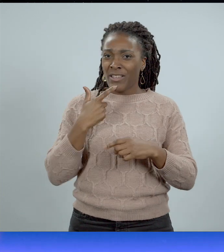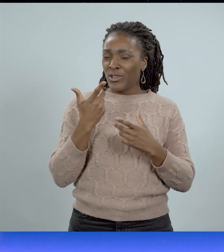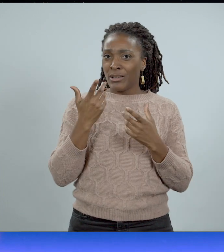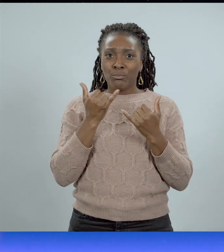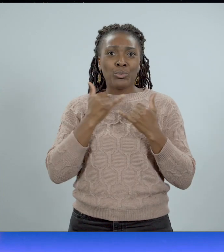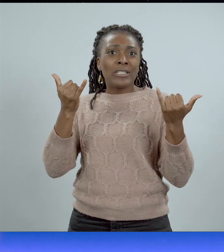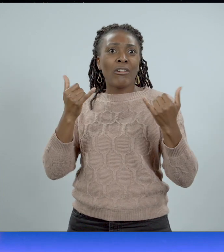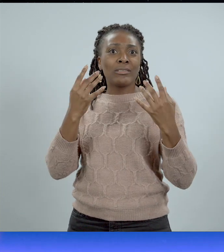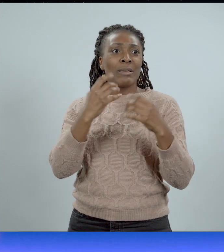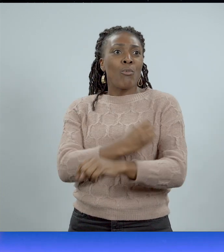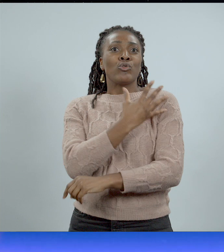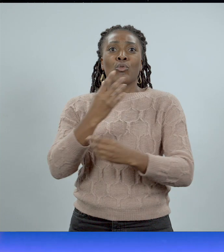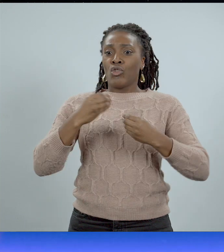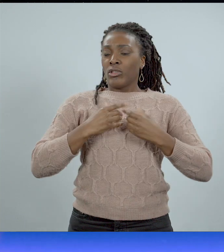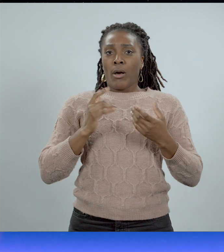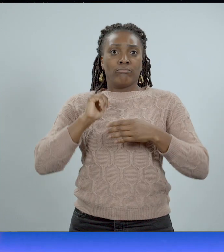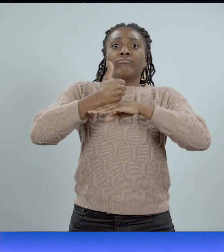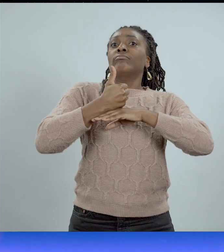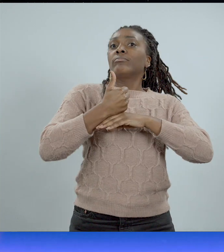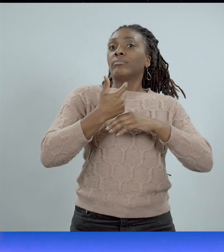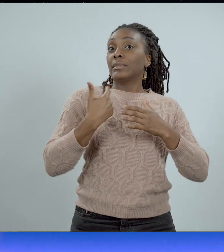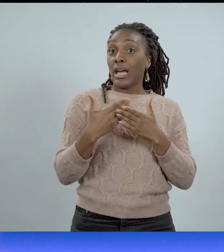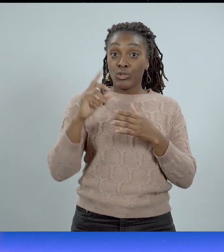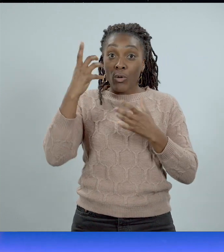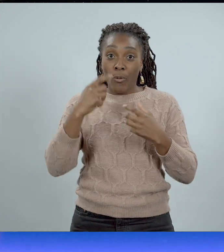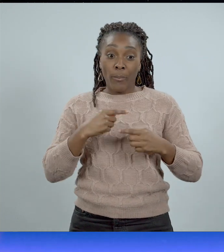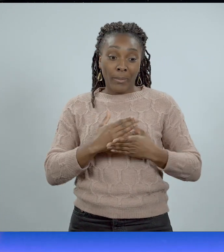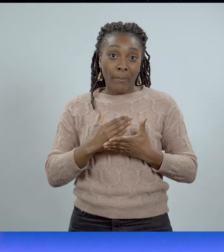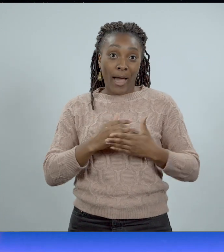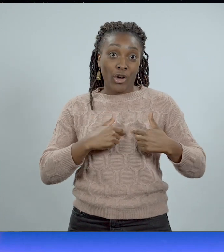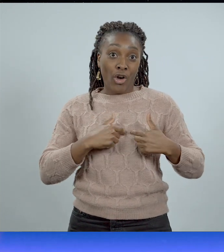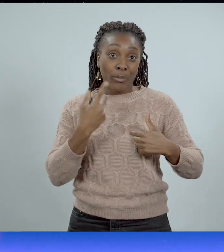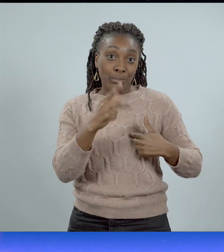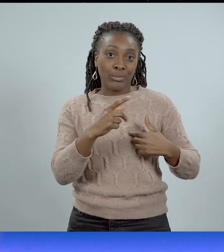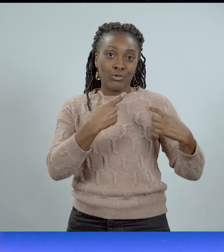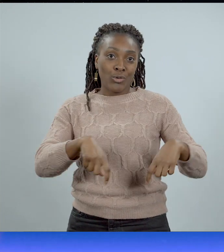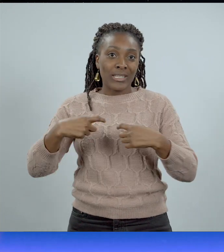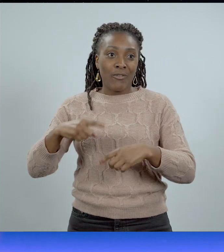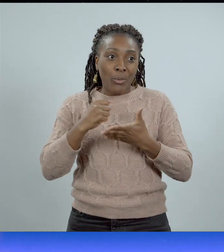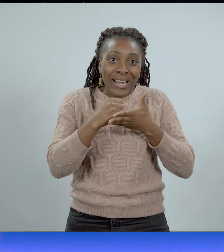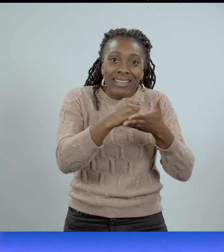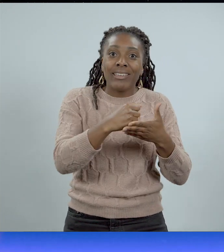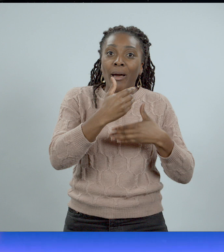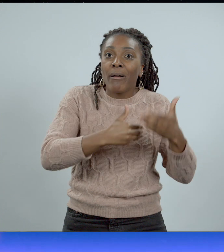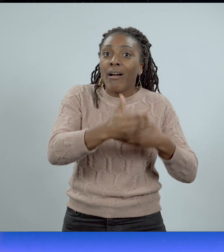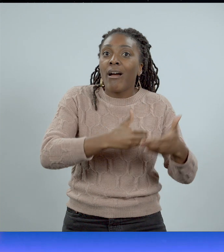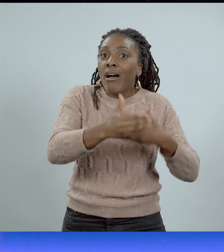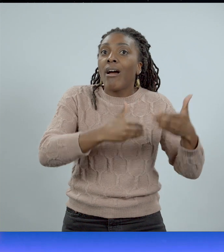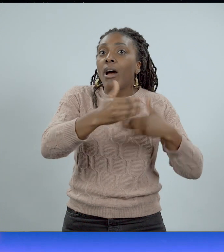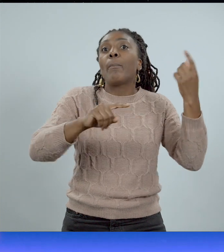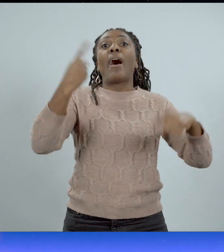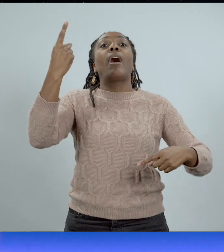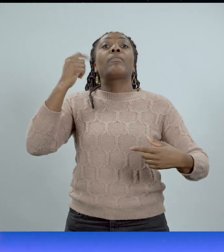toute puissance dans ce rêve, parce que Dieu était en train de préparer son cœur à cette réalité qu'il allait vivre, d'accord? Et l'aider après dans toute l'école qui a suivi